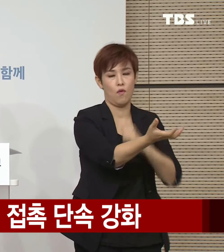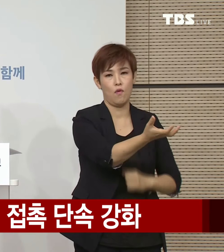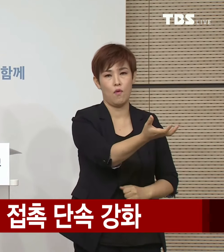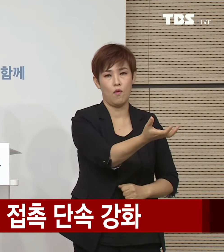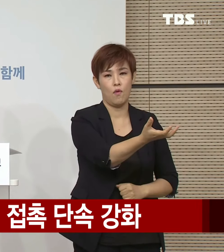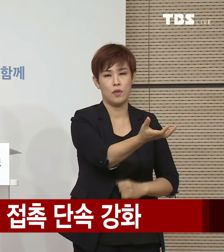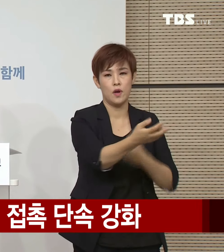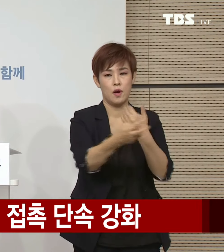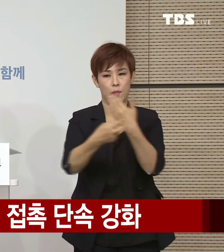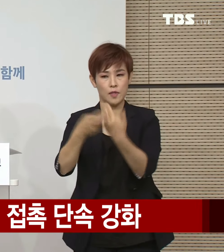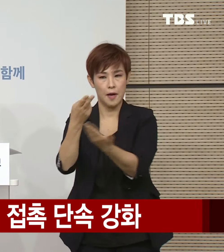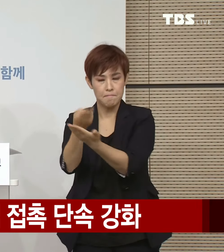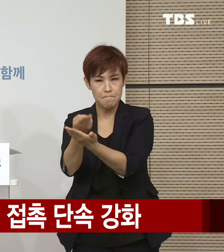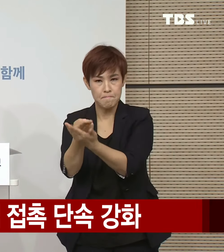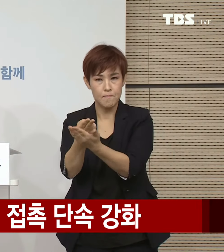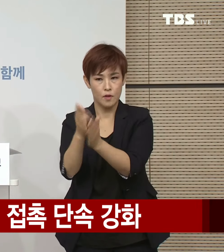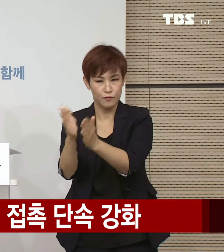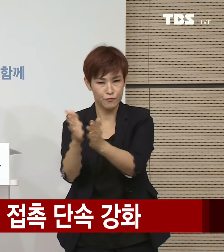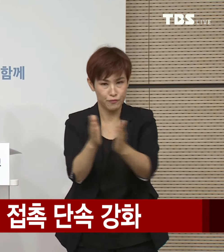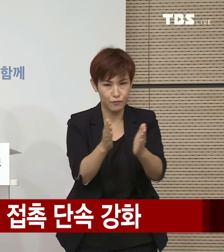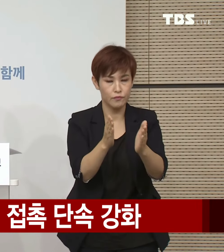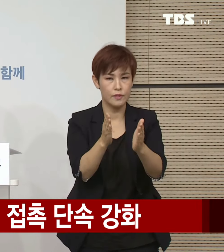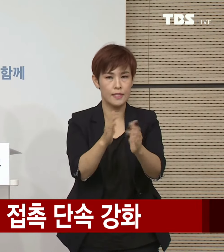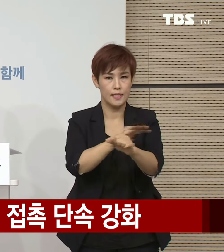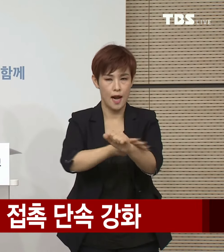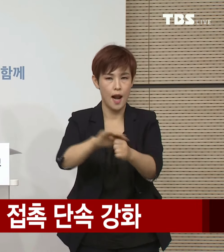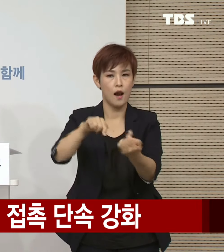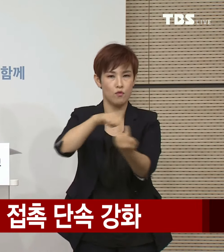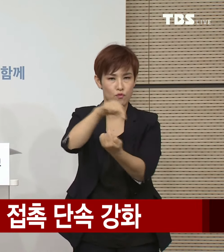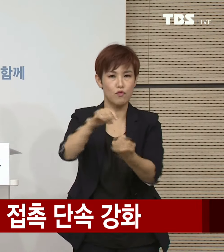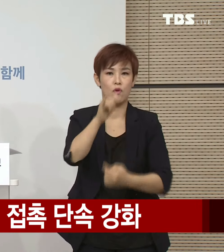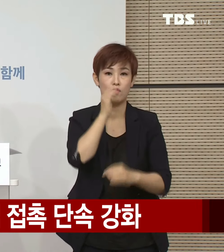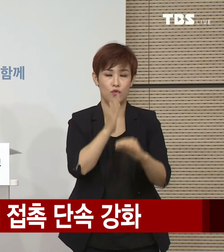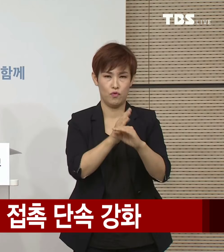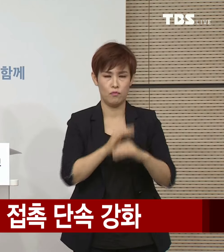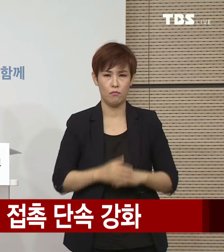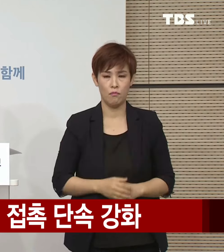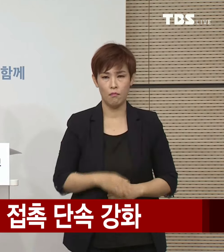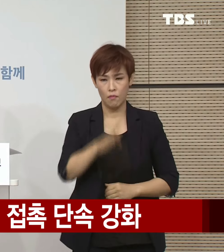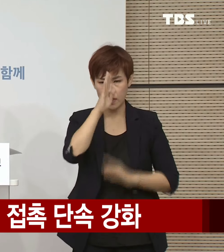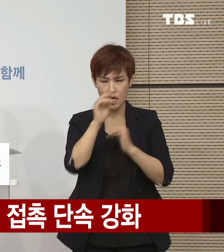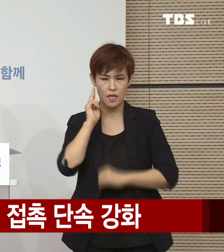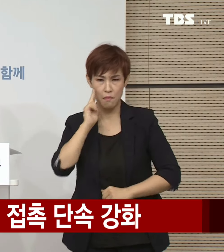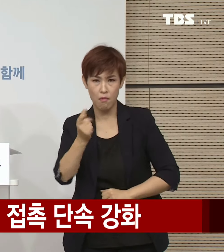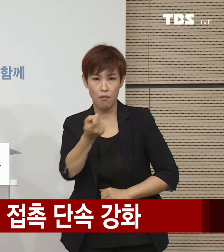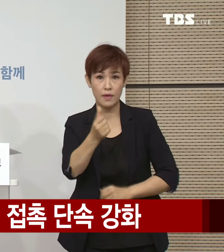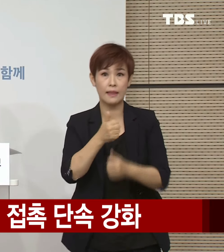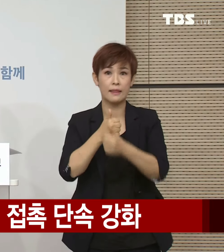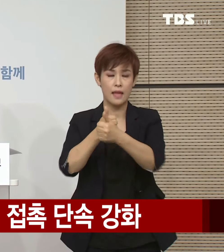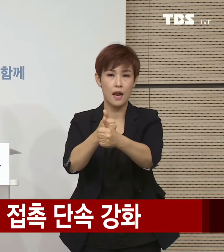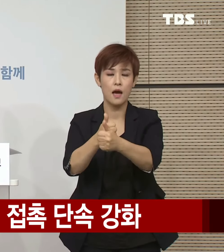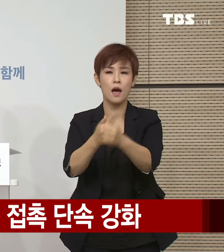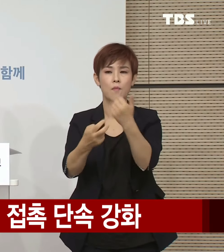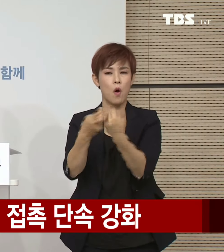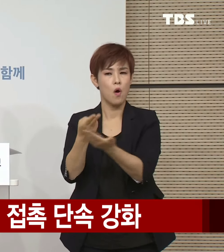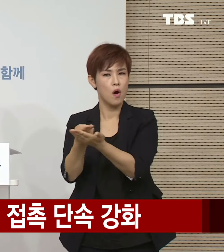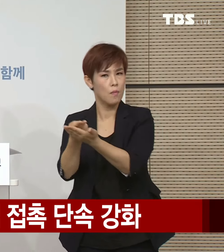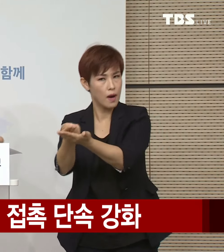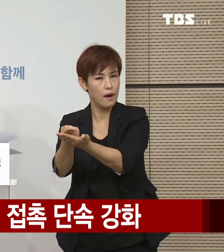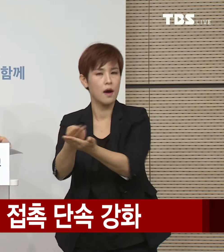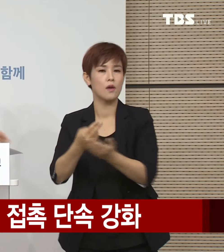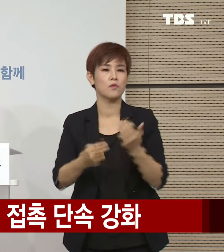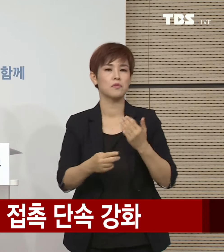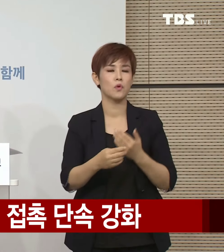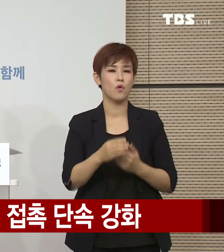병상 배정의 효율성을 높이는 한편 환자의 중증도에 따라 병상 또는 중환자실로 이송하고 있습니다.